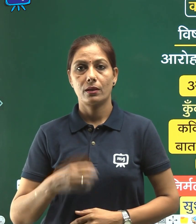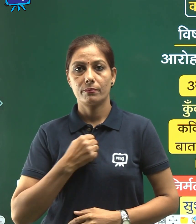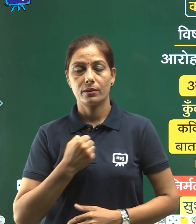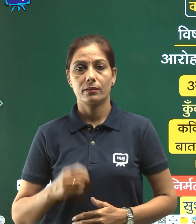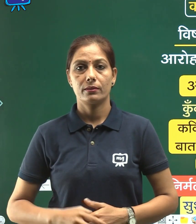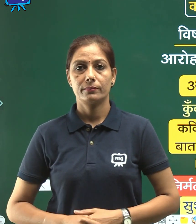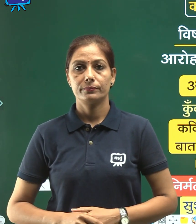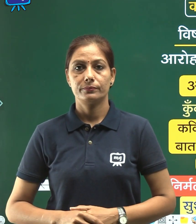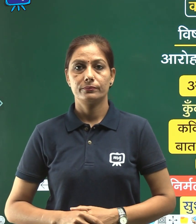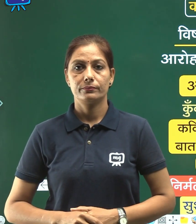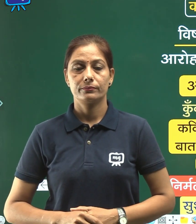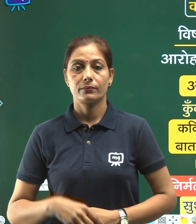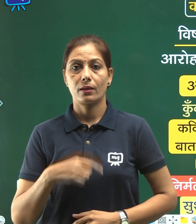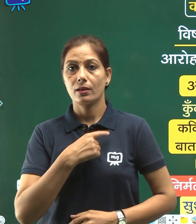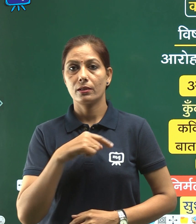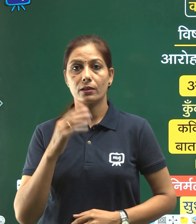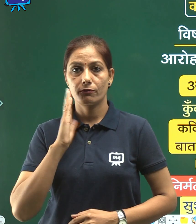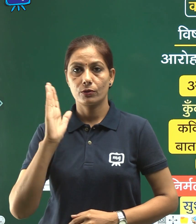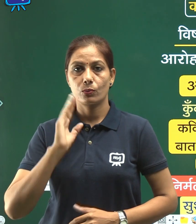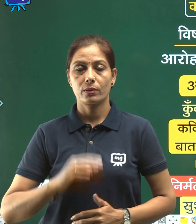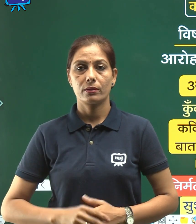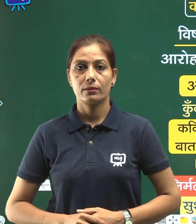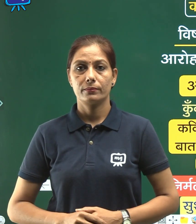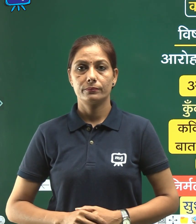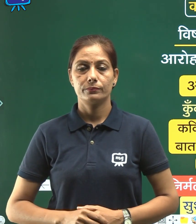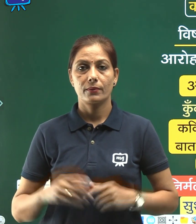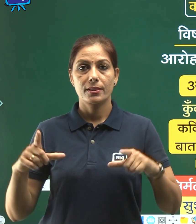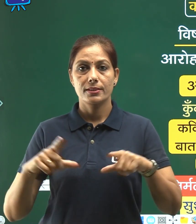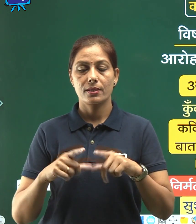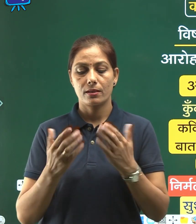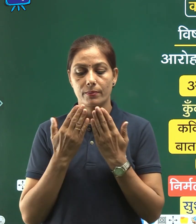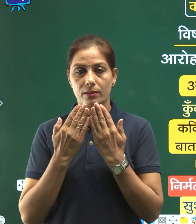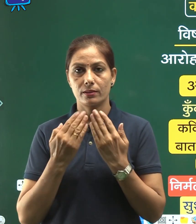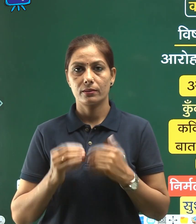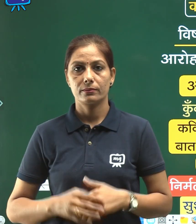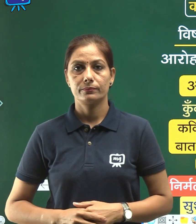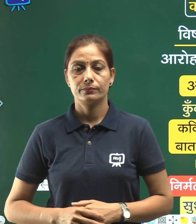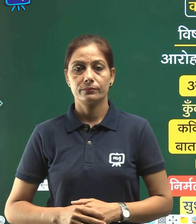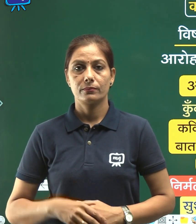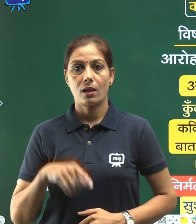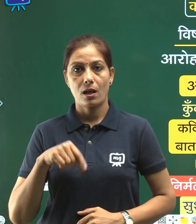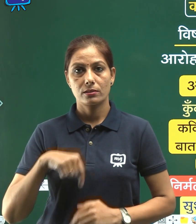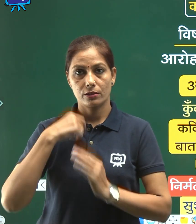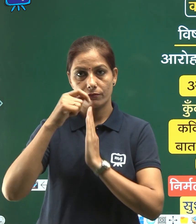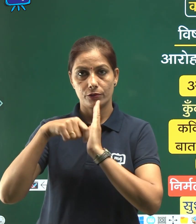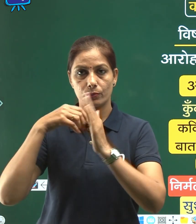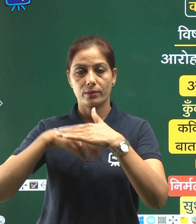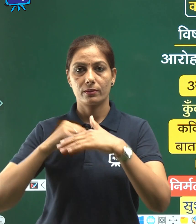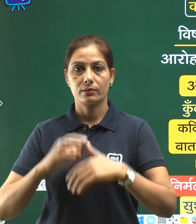हमने इन कविताओं के सार पढ़े थे। आज के वीडियो